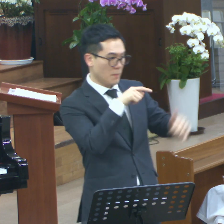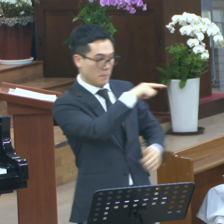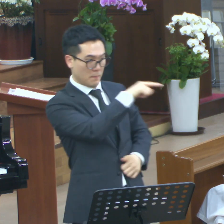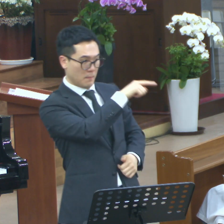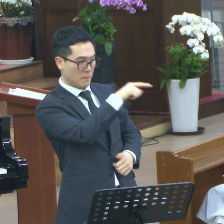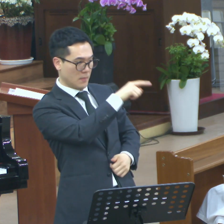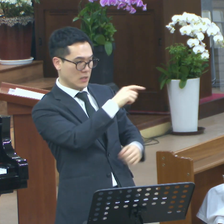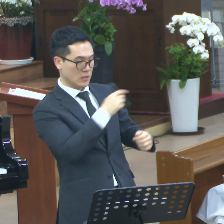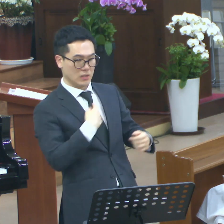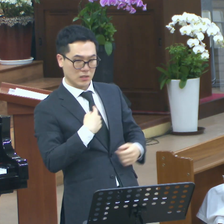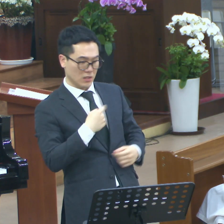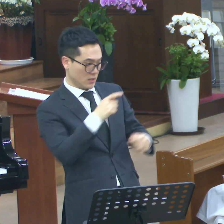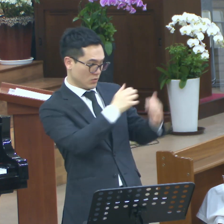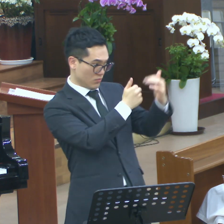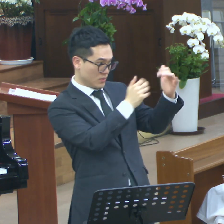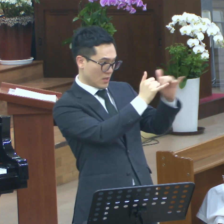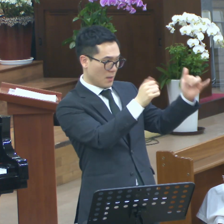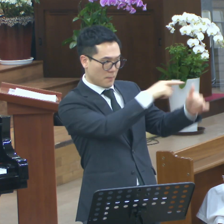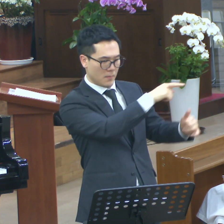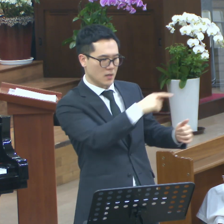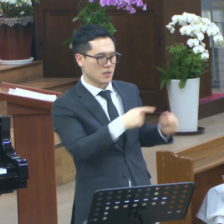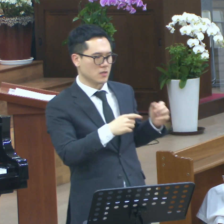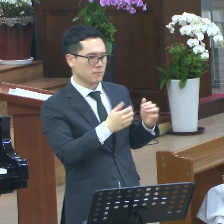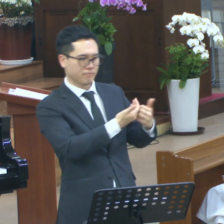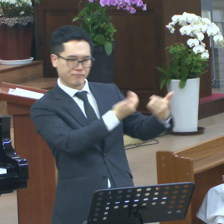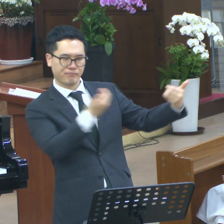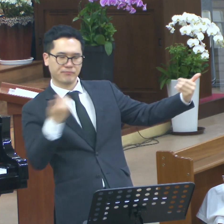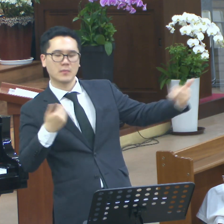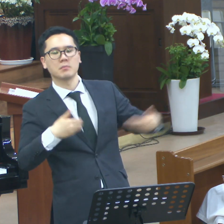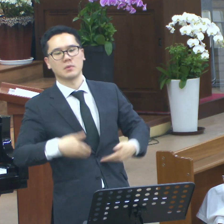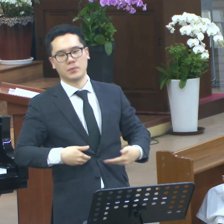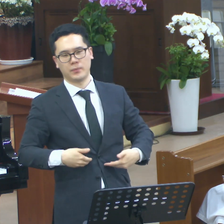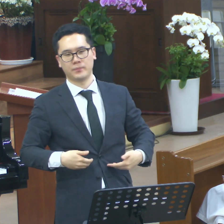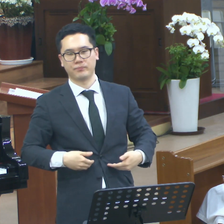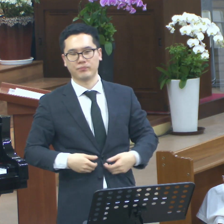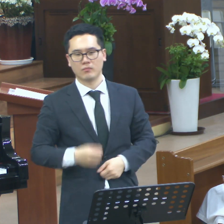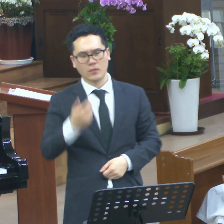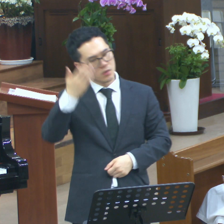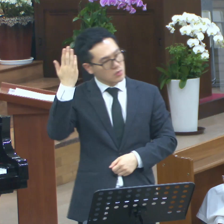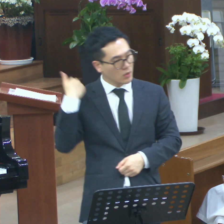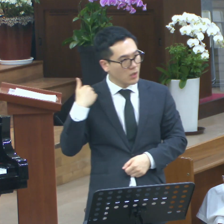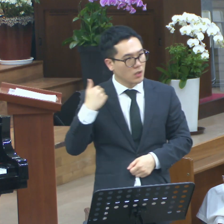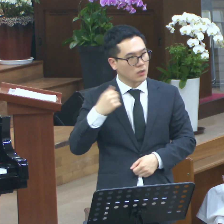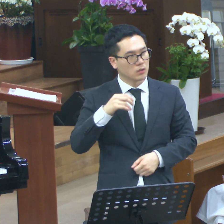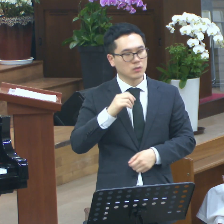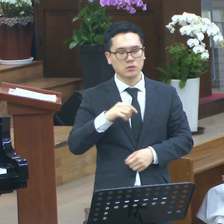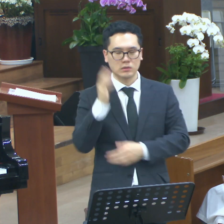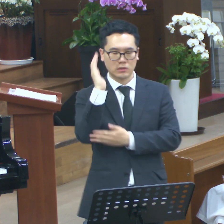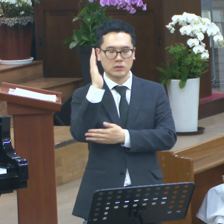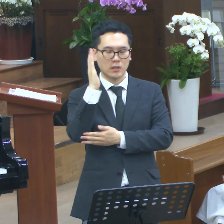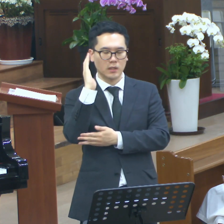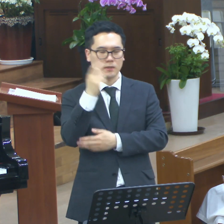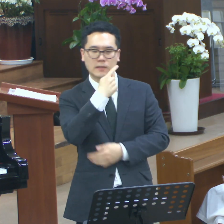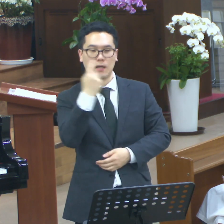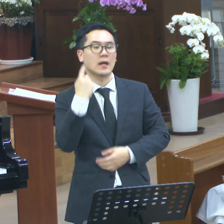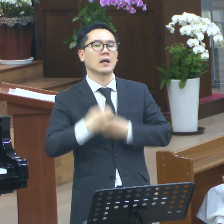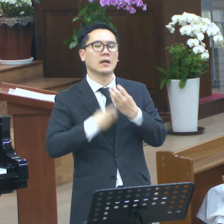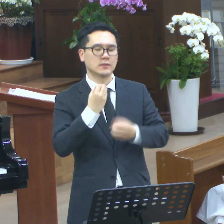얼마 전에 그 간증하셨던 선교사님은 과거에 마약도 많이 했다고 그랬어요. 근데 목사님 제가 마약을 끊는데 마약 끊는